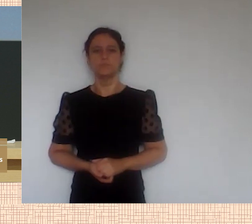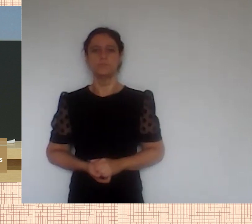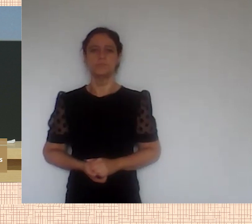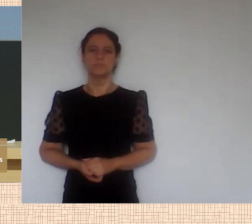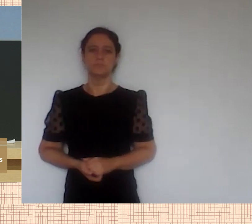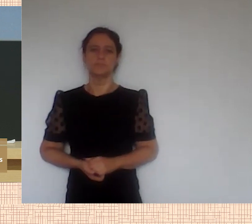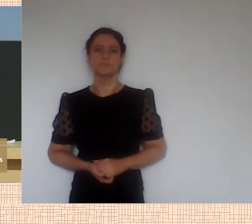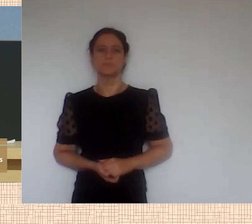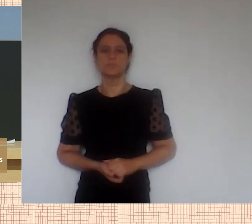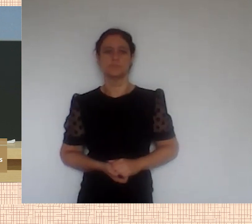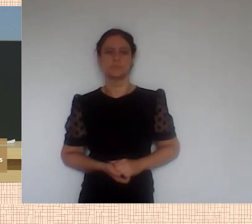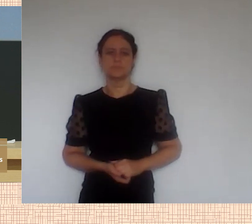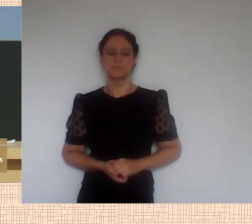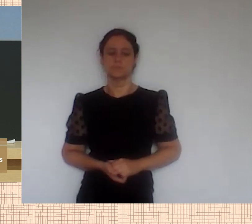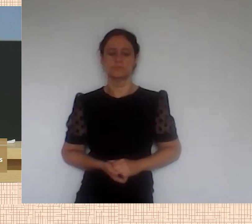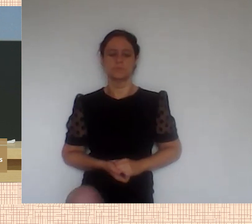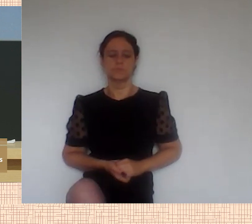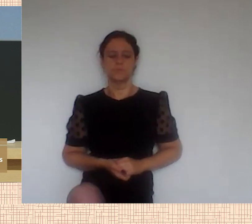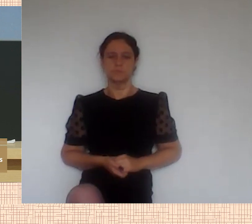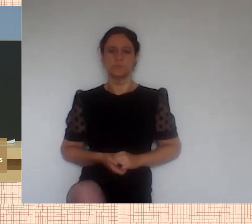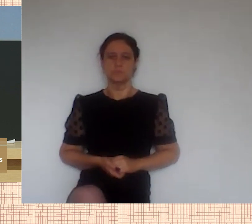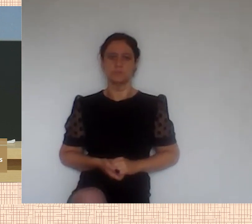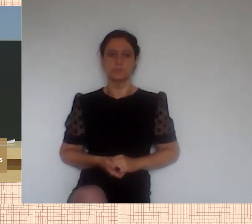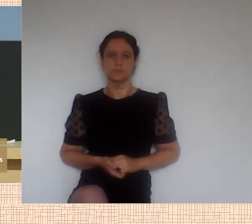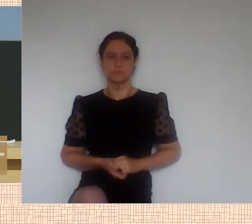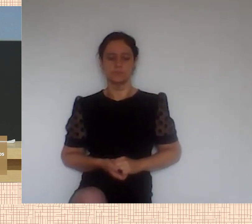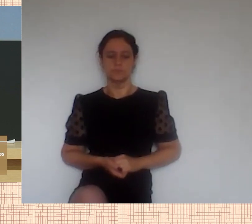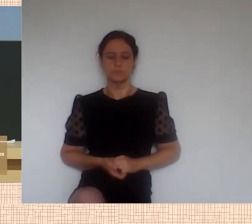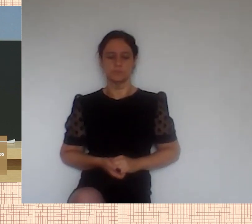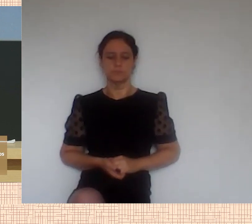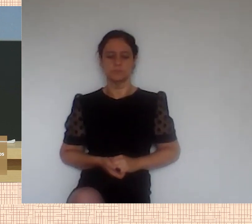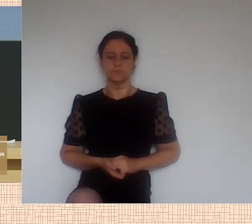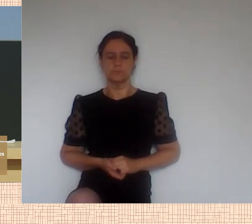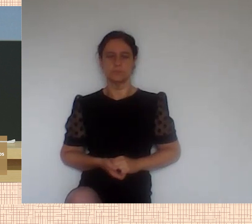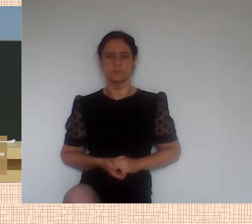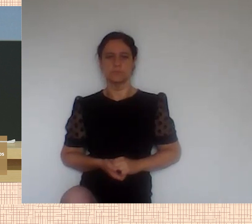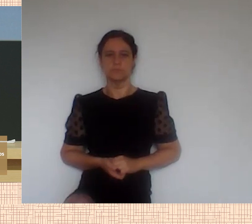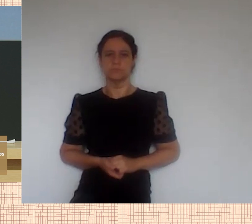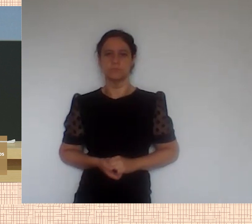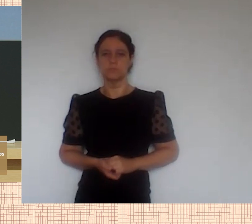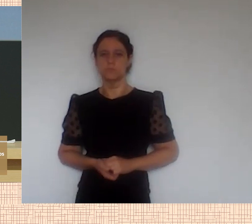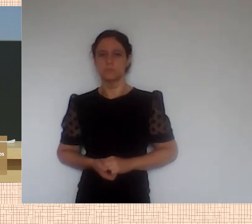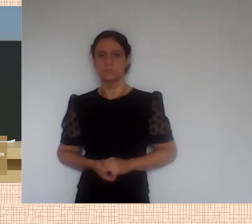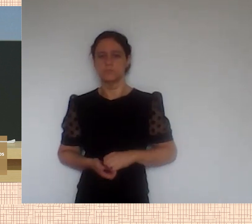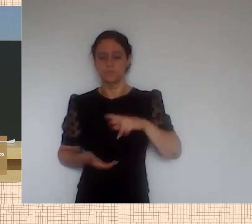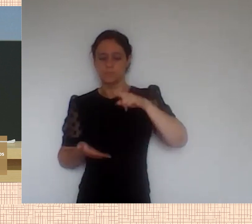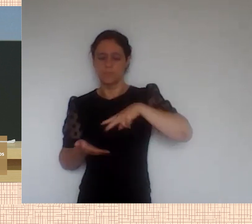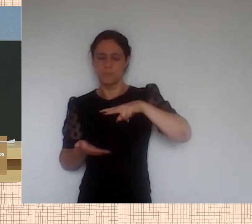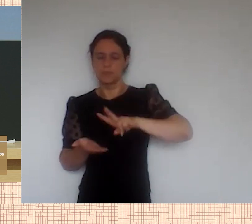Vou ler na versão King James atualizada, tá?